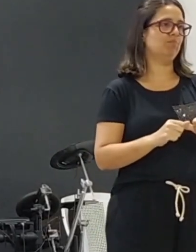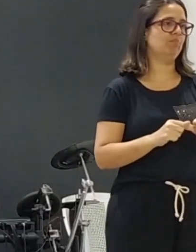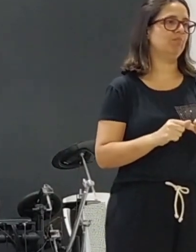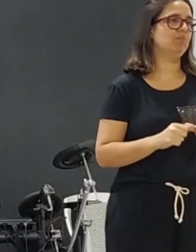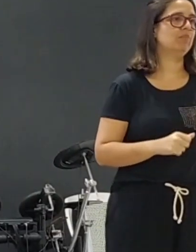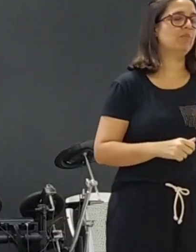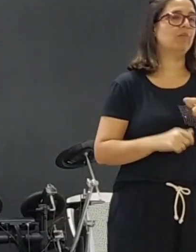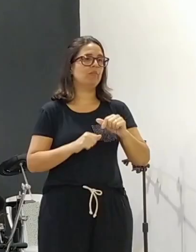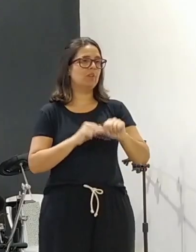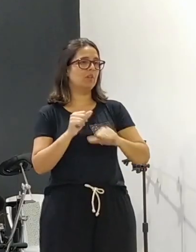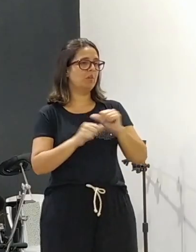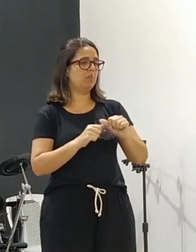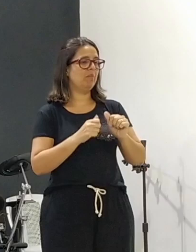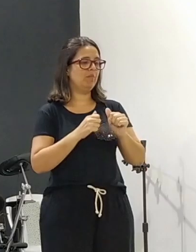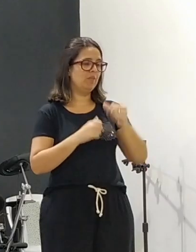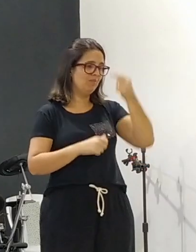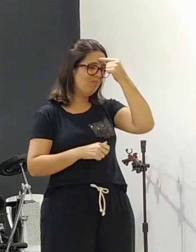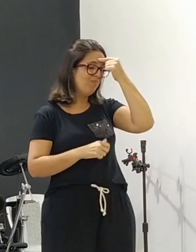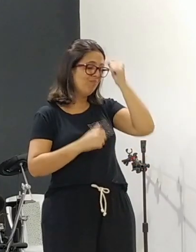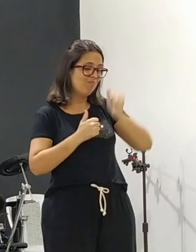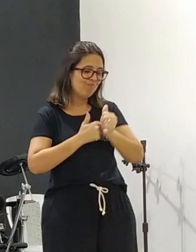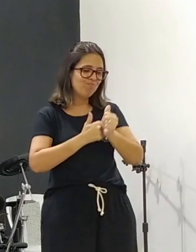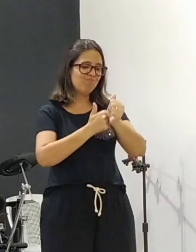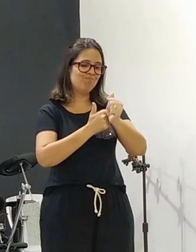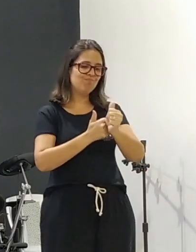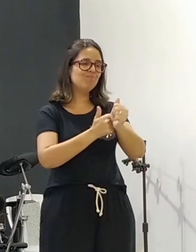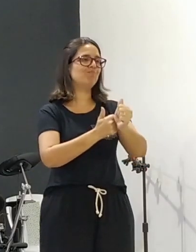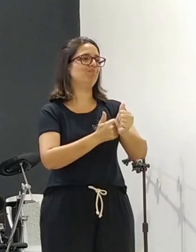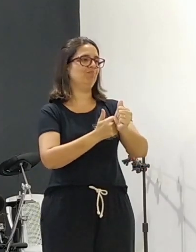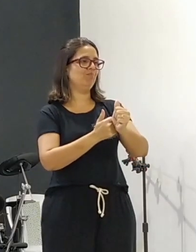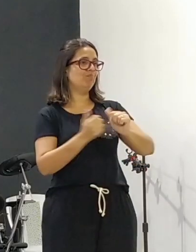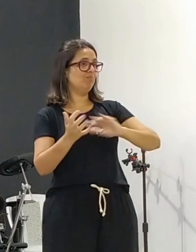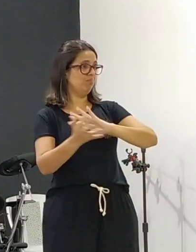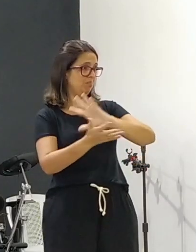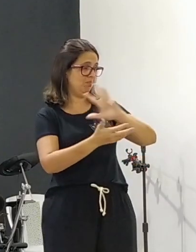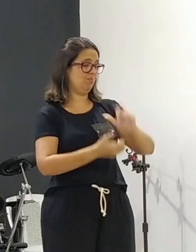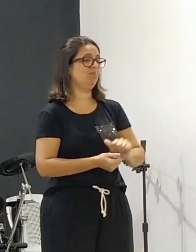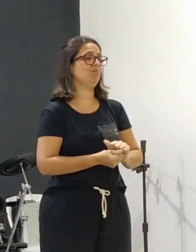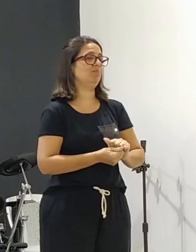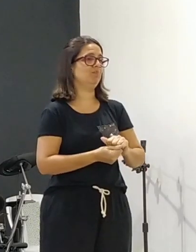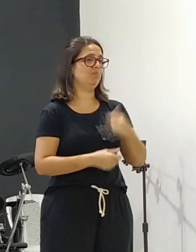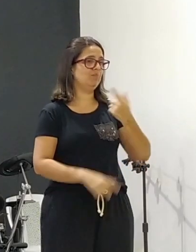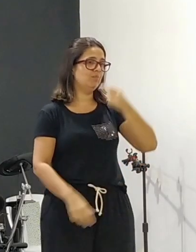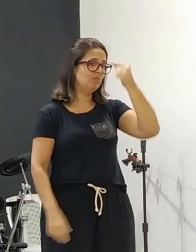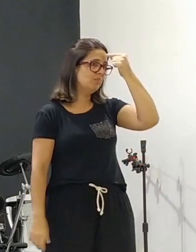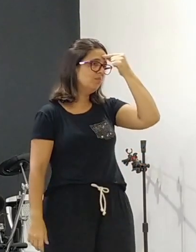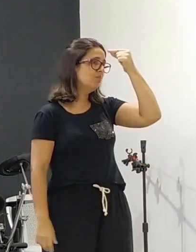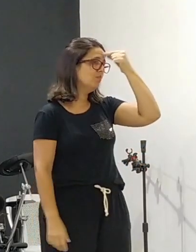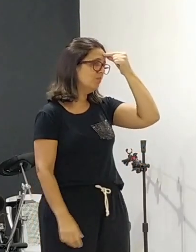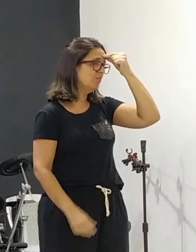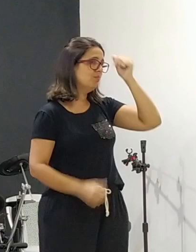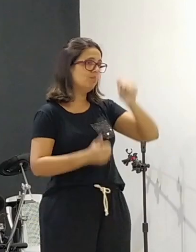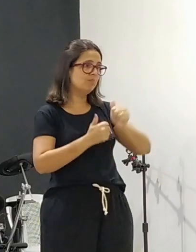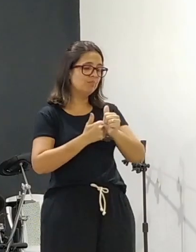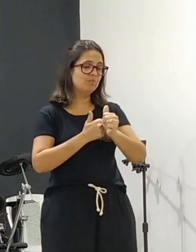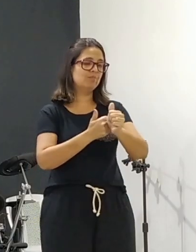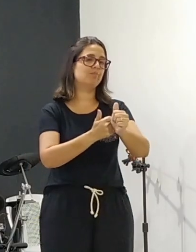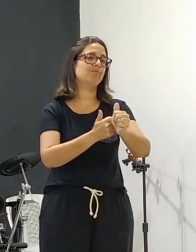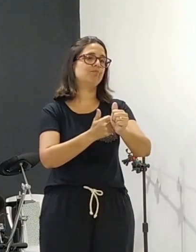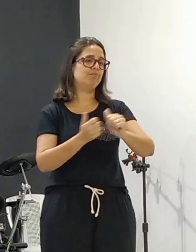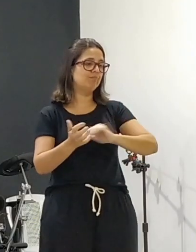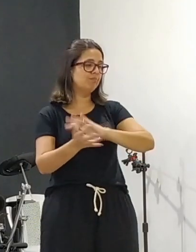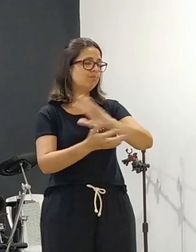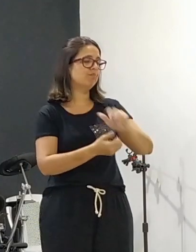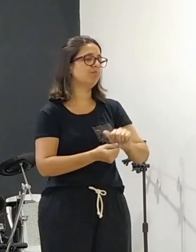nossa mente ela é guiada por esse mundo, conduzida por esse mundo. Os nossos pensamentos são guiados por esse